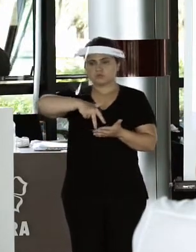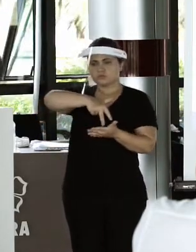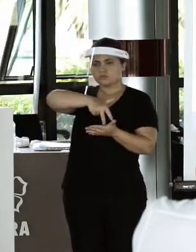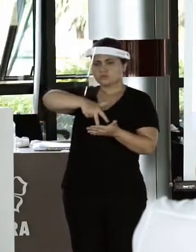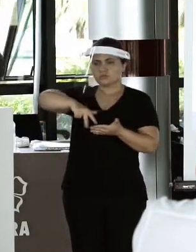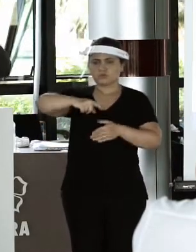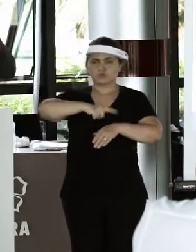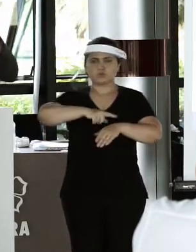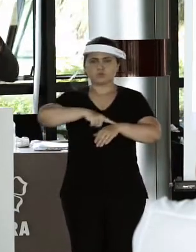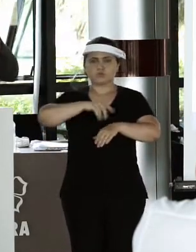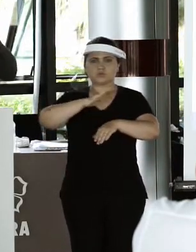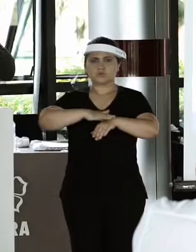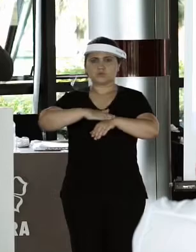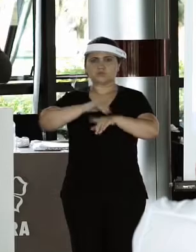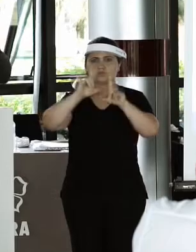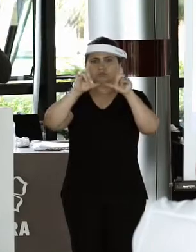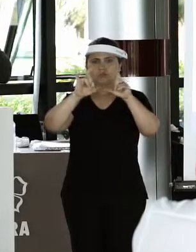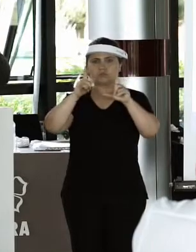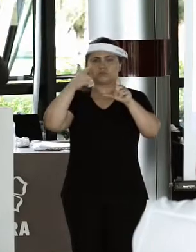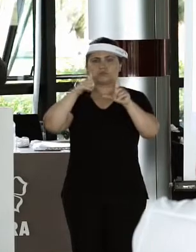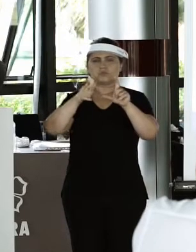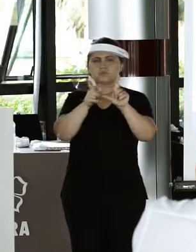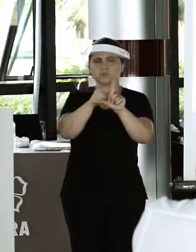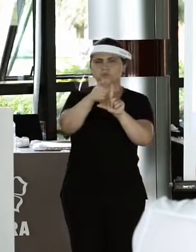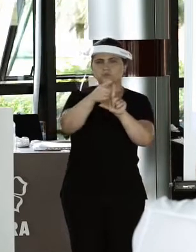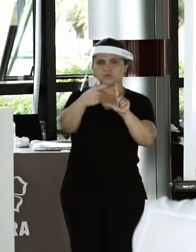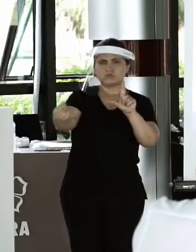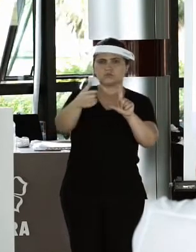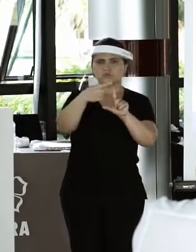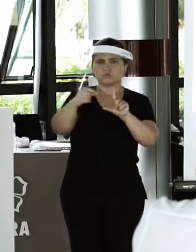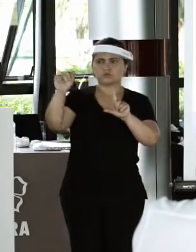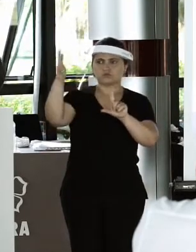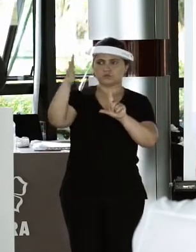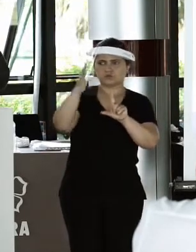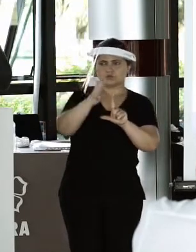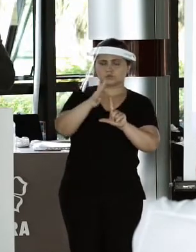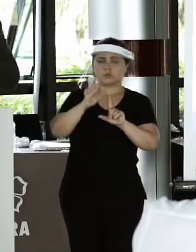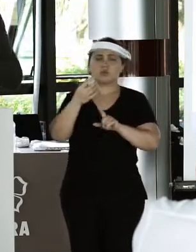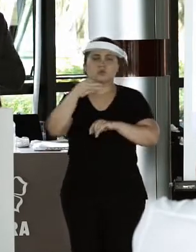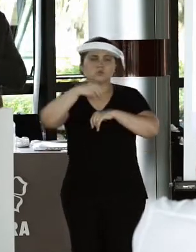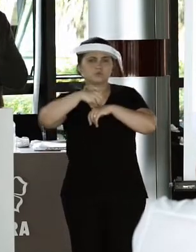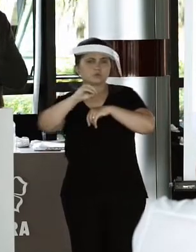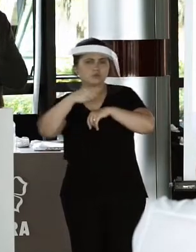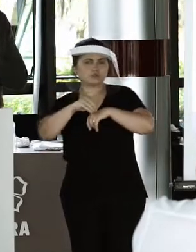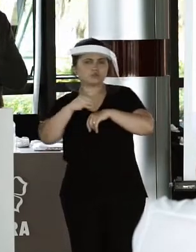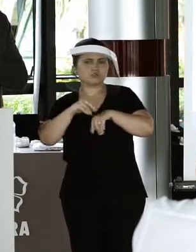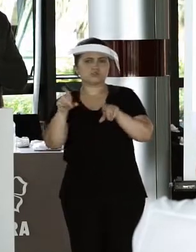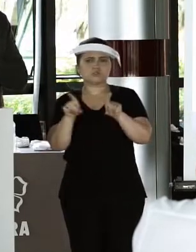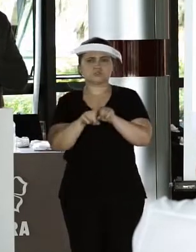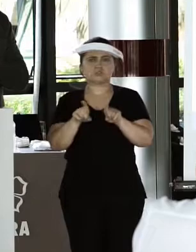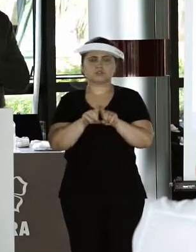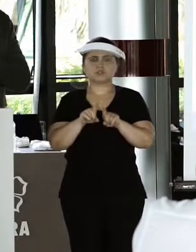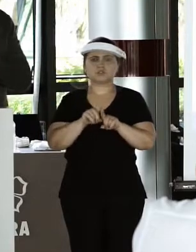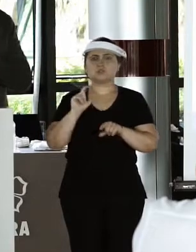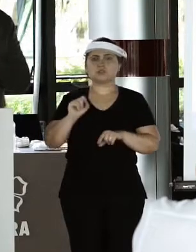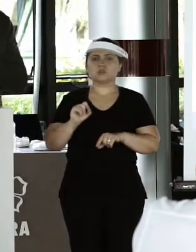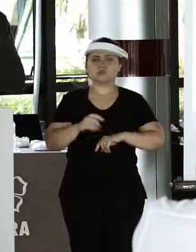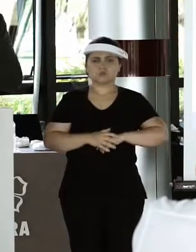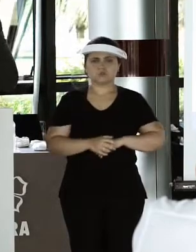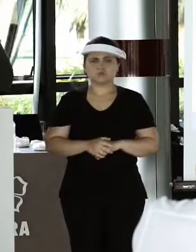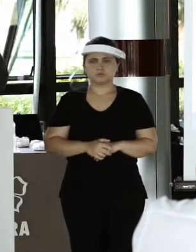na hora de tirar a foto para conseguir fugir dessa reflexão. Uma dica para as reflexões é a